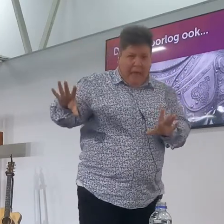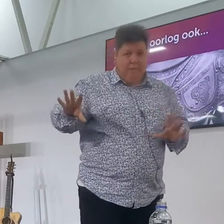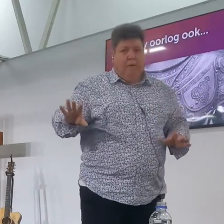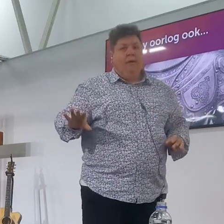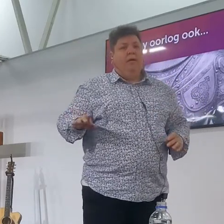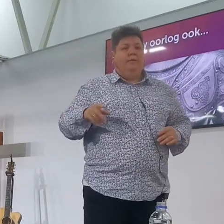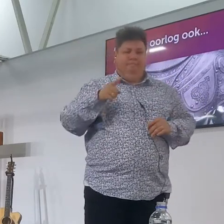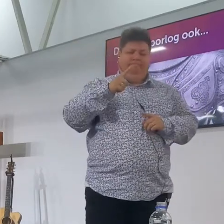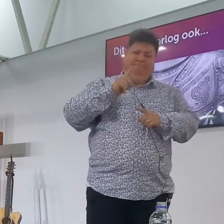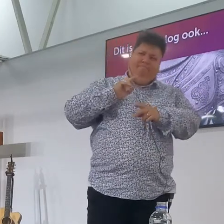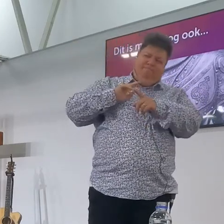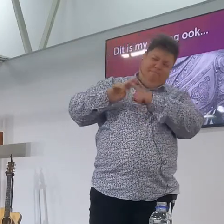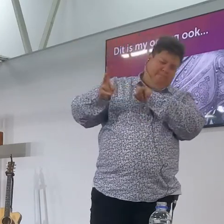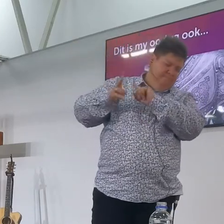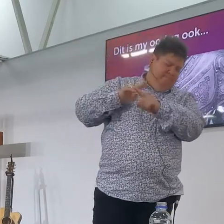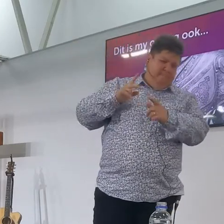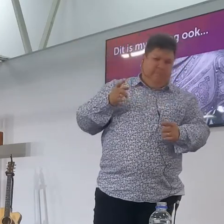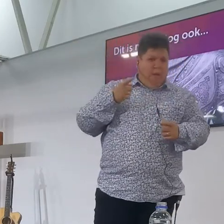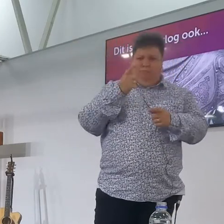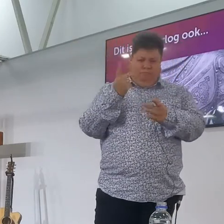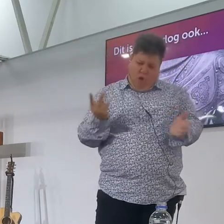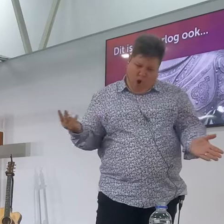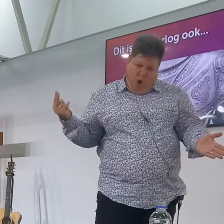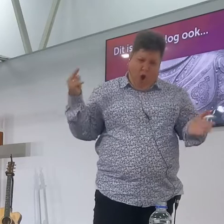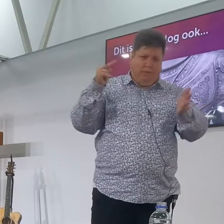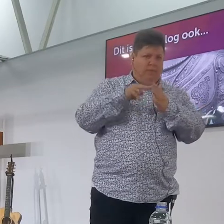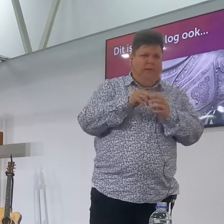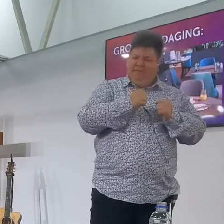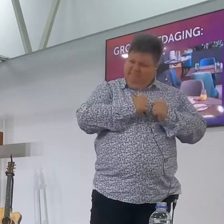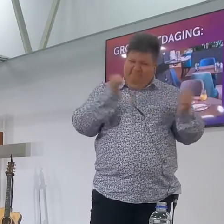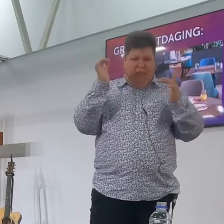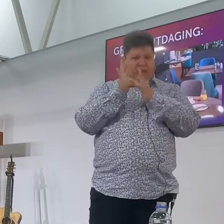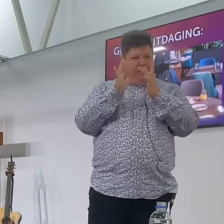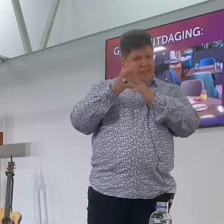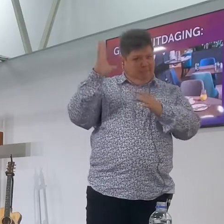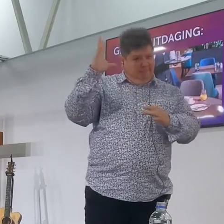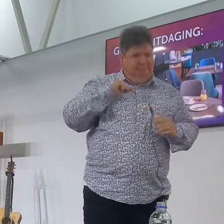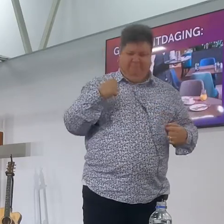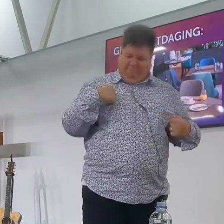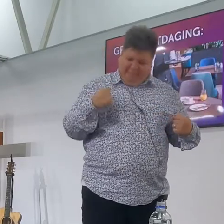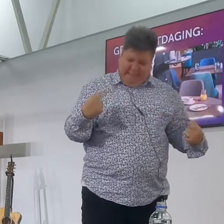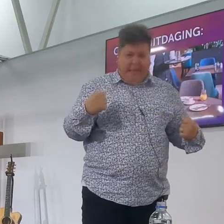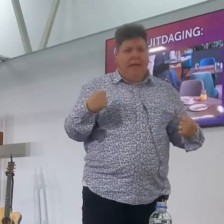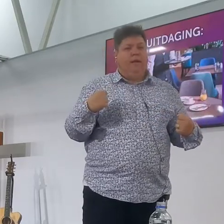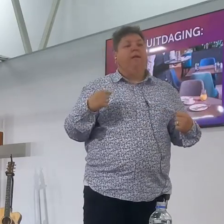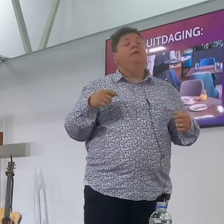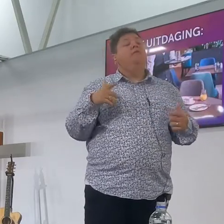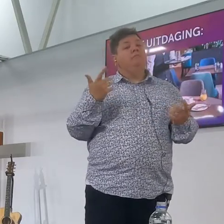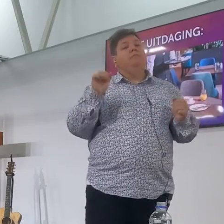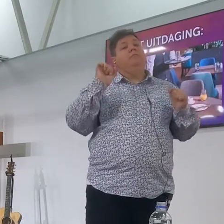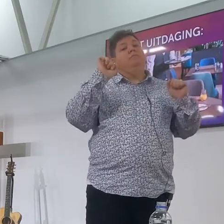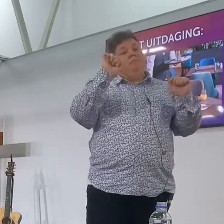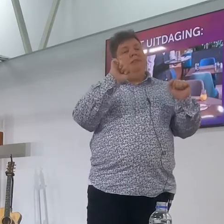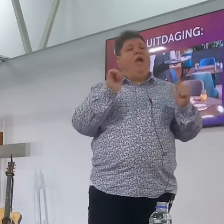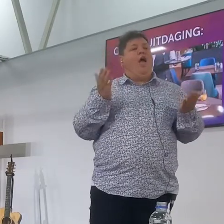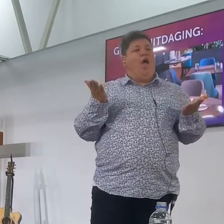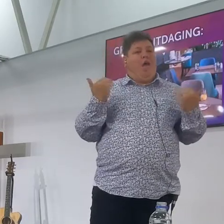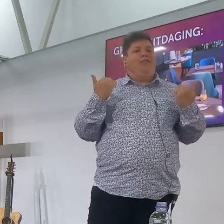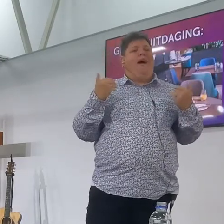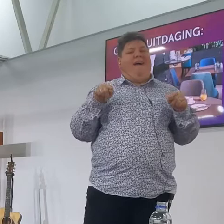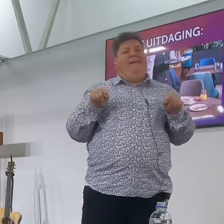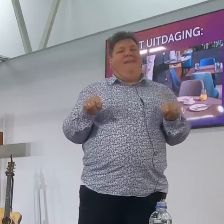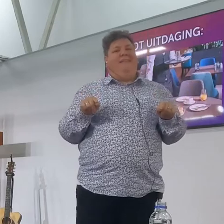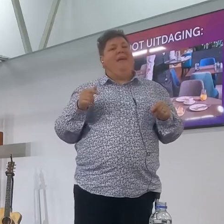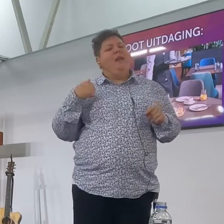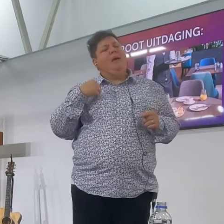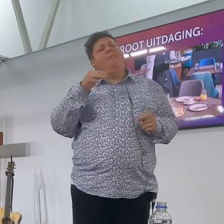dit jou stryd. En ek en jy moet opstaan, en ons moet Jesus uitleef daar. En ek dink die groot uitdaging wat ons vandag het, en julle, ek bedoel dit